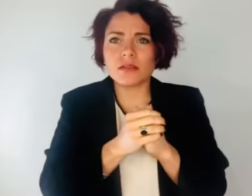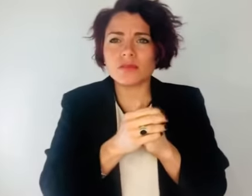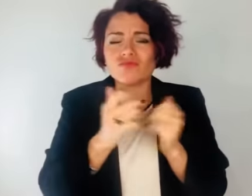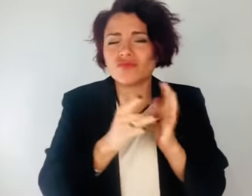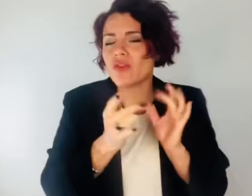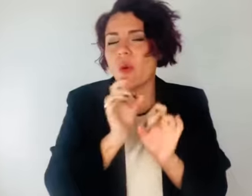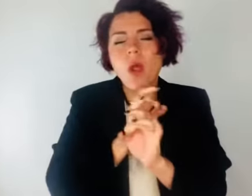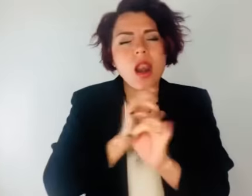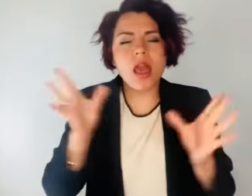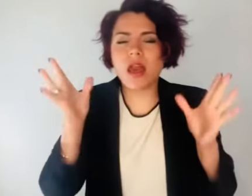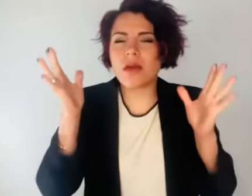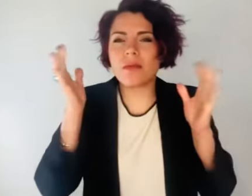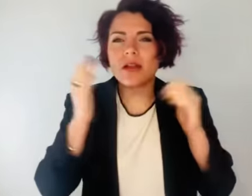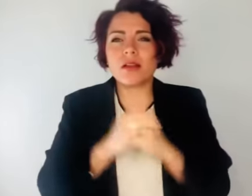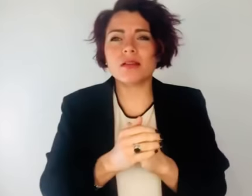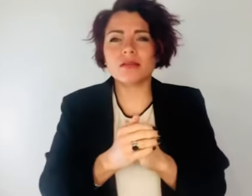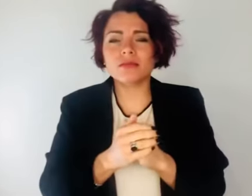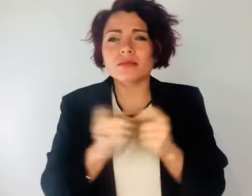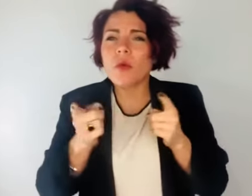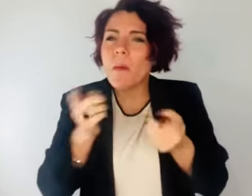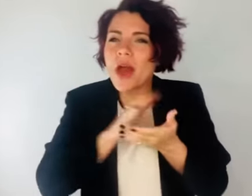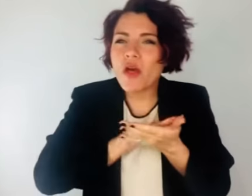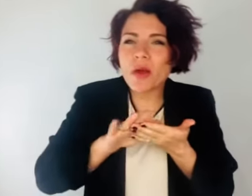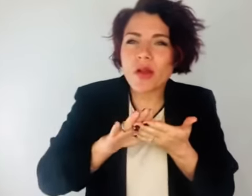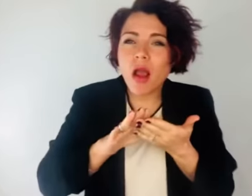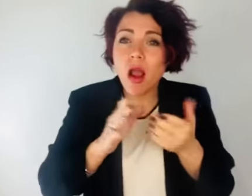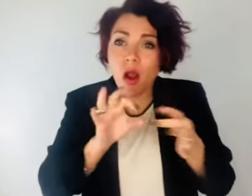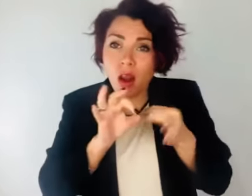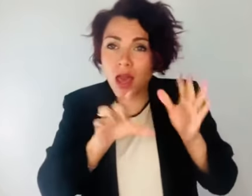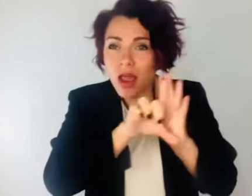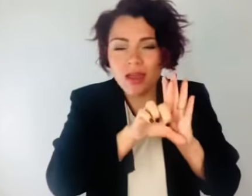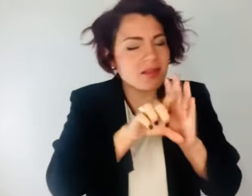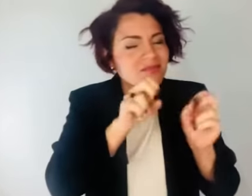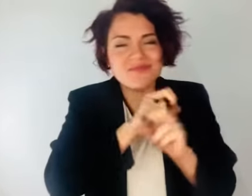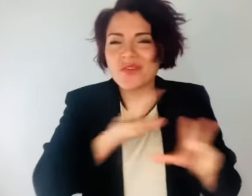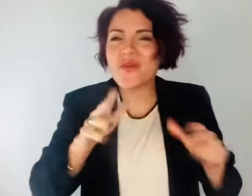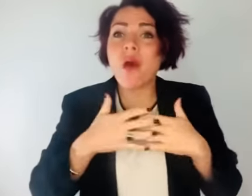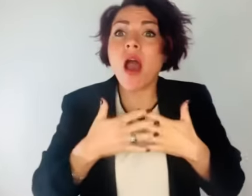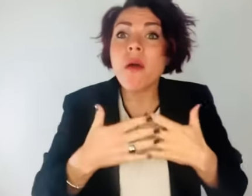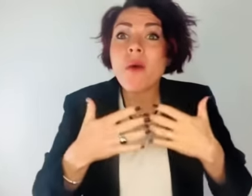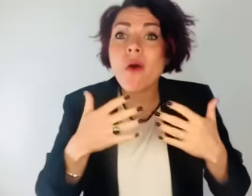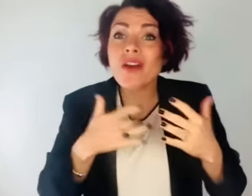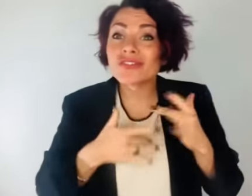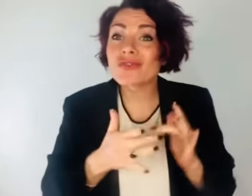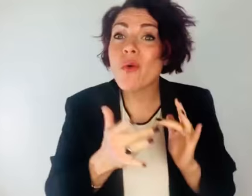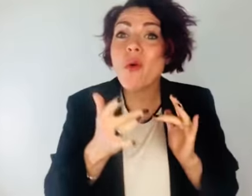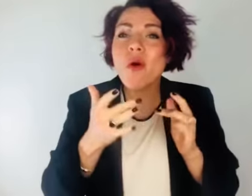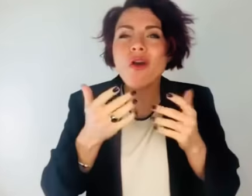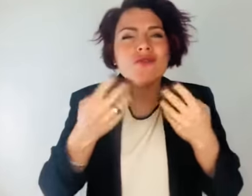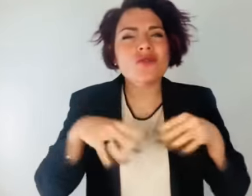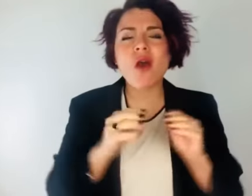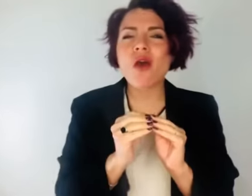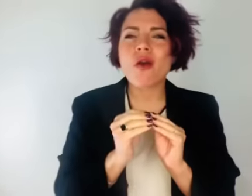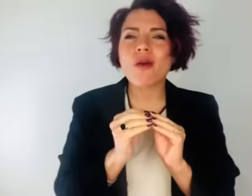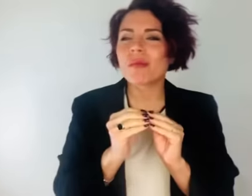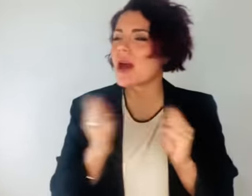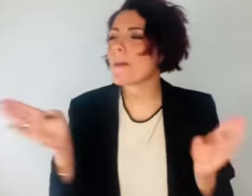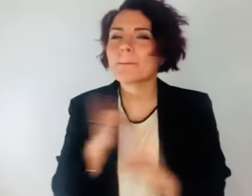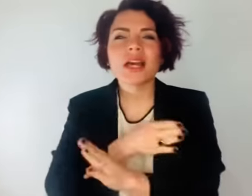peccato rivendicando poi soltanto a se stessa la capacità di perdonarlo l'amore di gesù si comunica ad